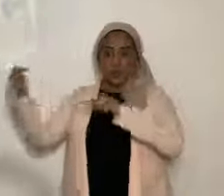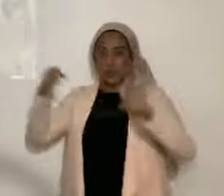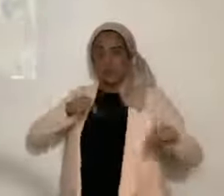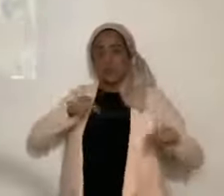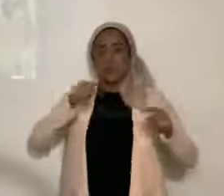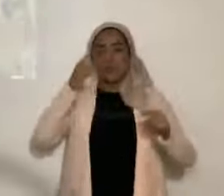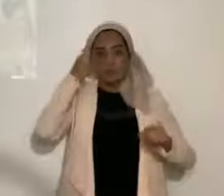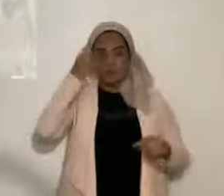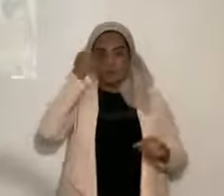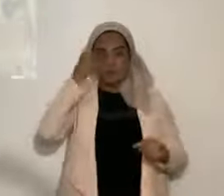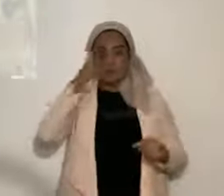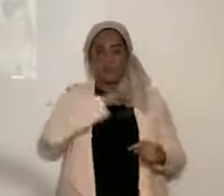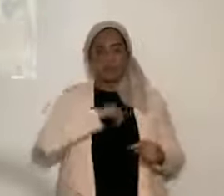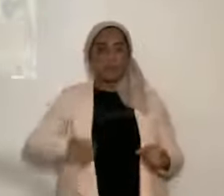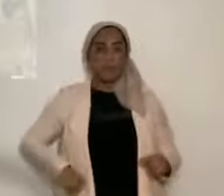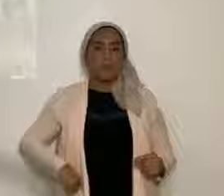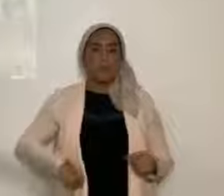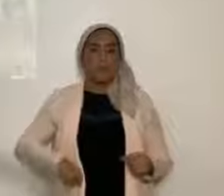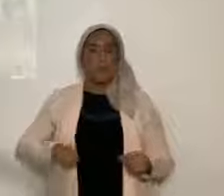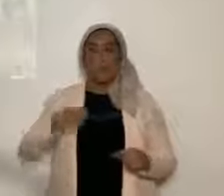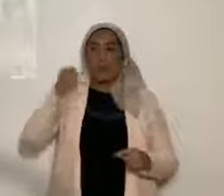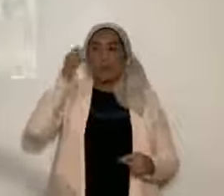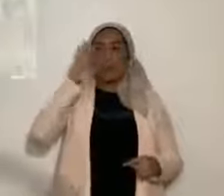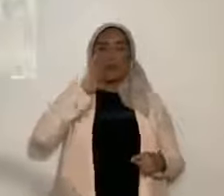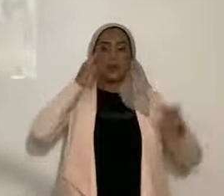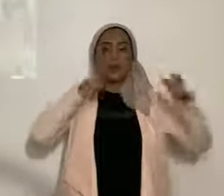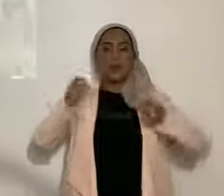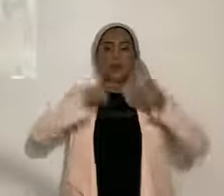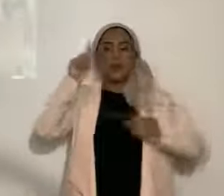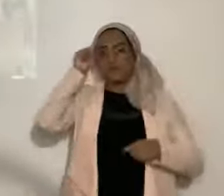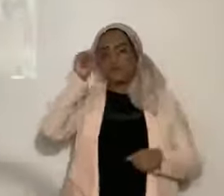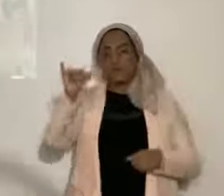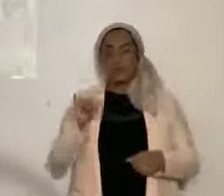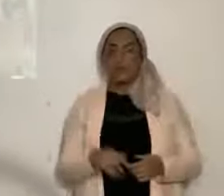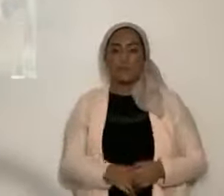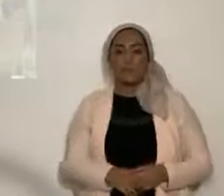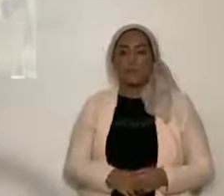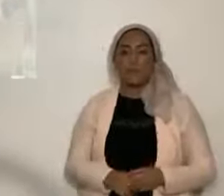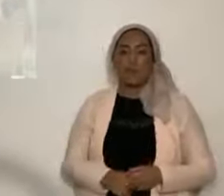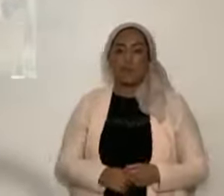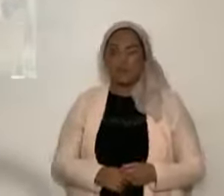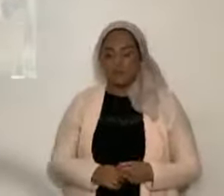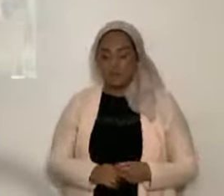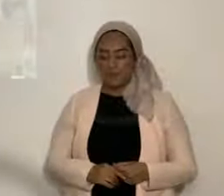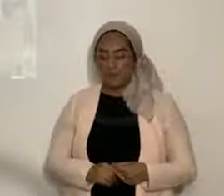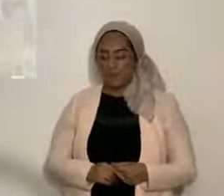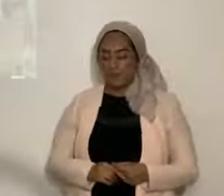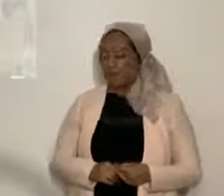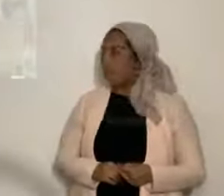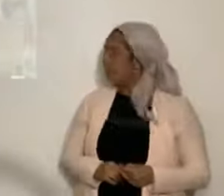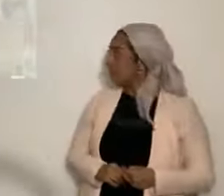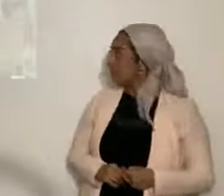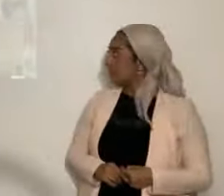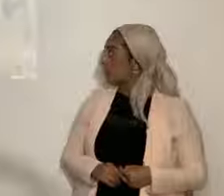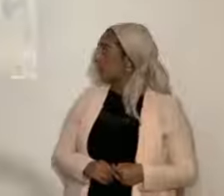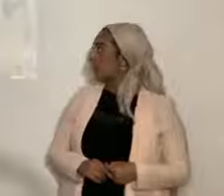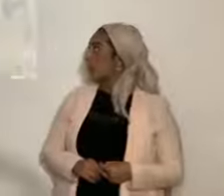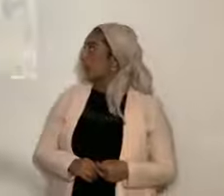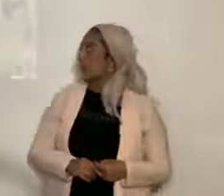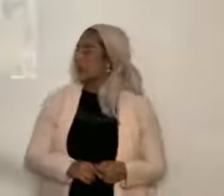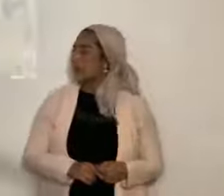Yahshua, HaMashiach, y él reinará por los siglos de los siglos. Bueno, a ver, aquí vamos a ver otra diferencia. La